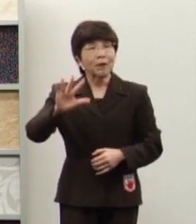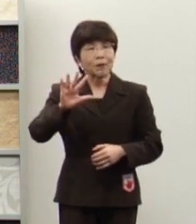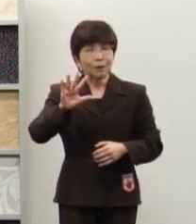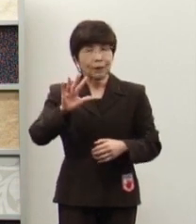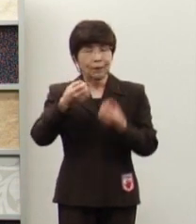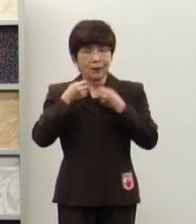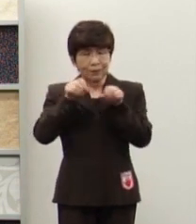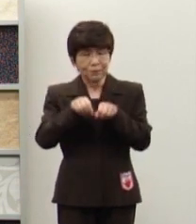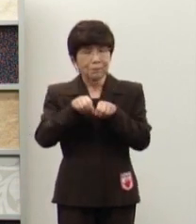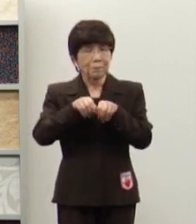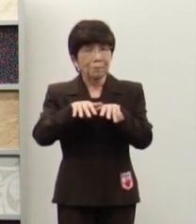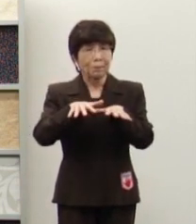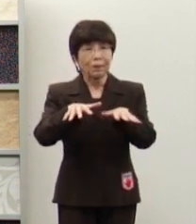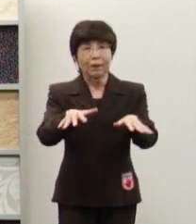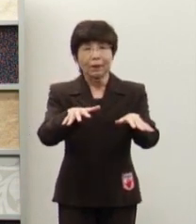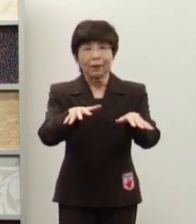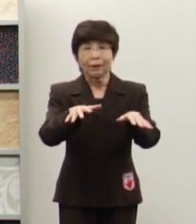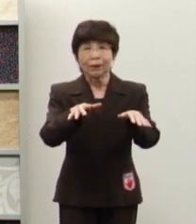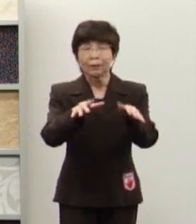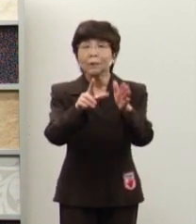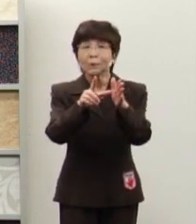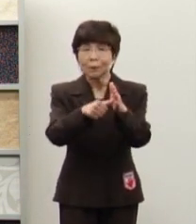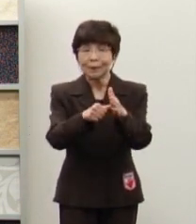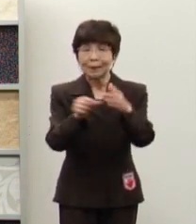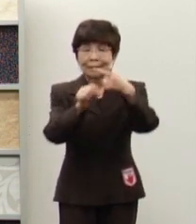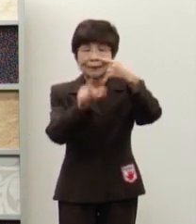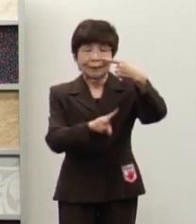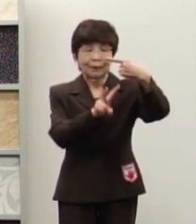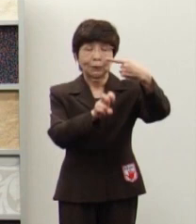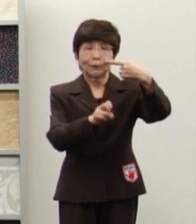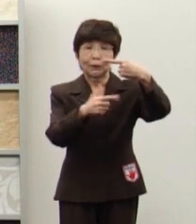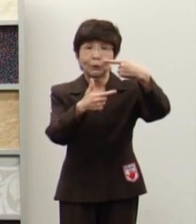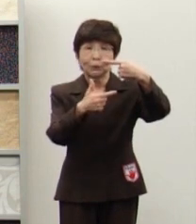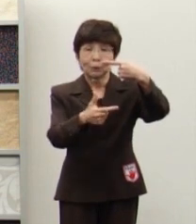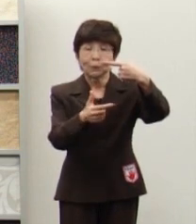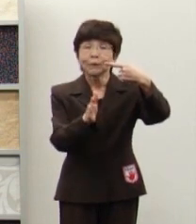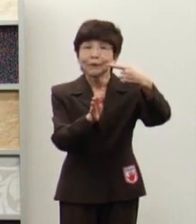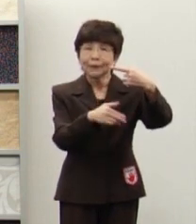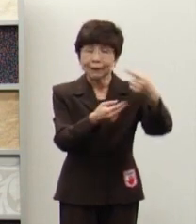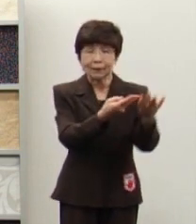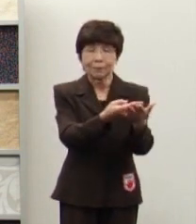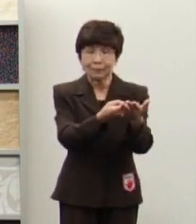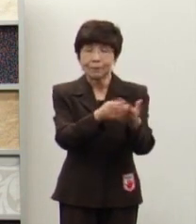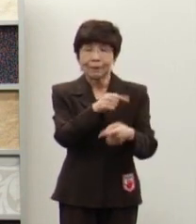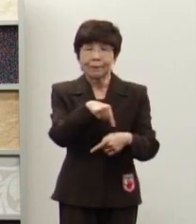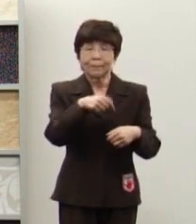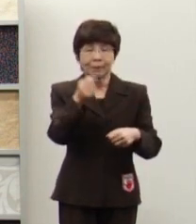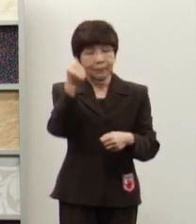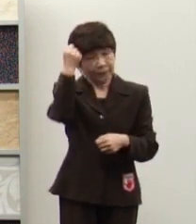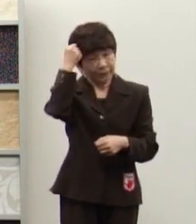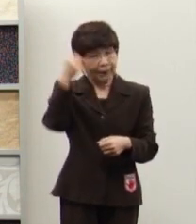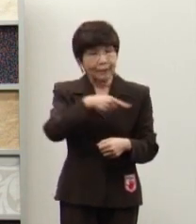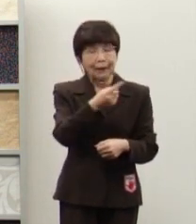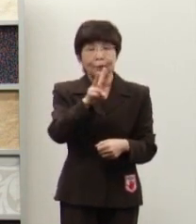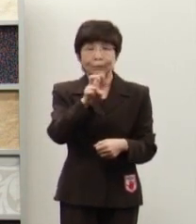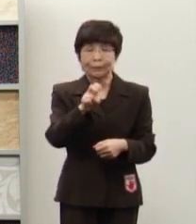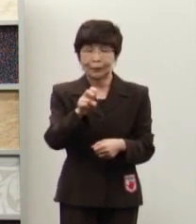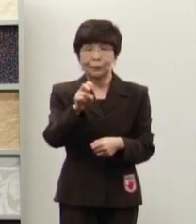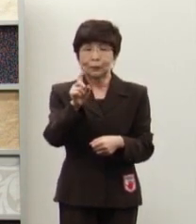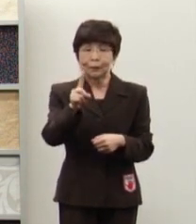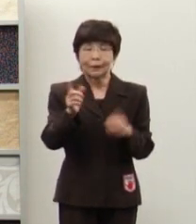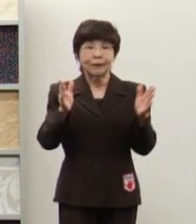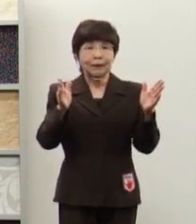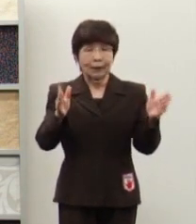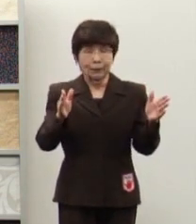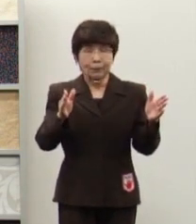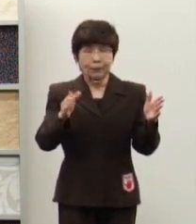な感染拡大に対応するため、1月26日以来、121日間にわたり、フェーズ5、